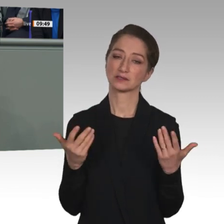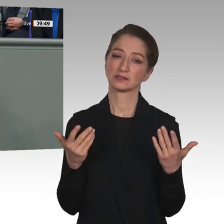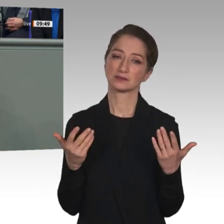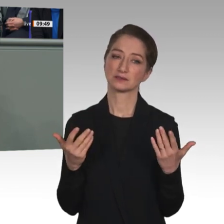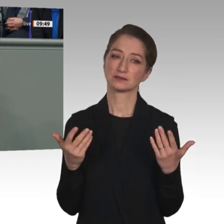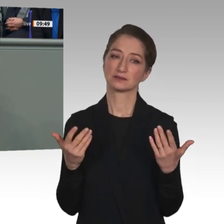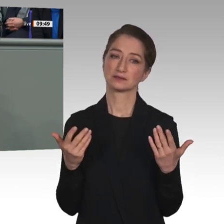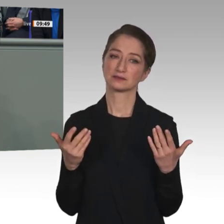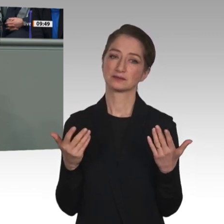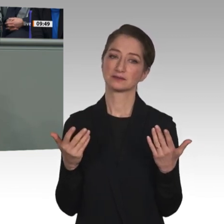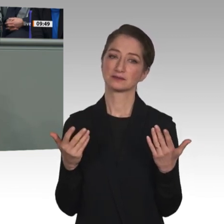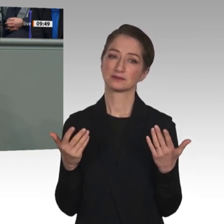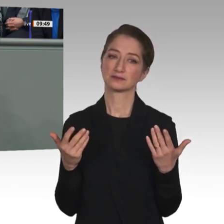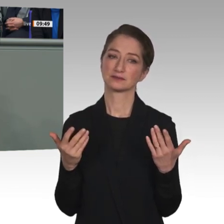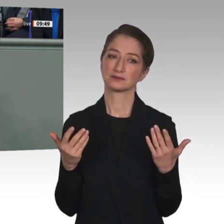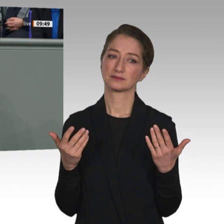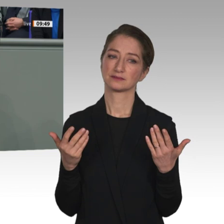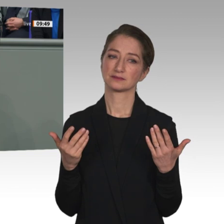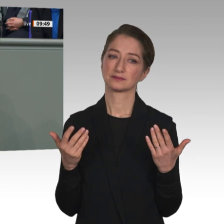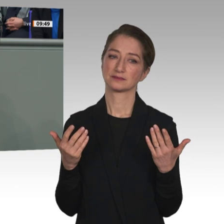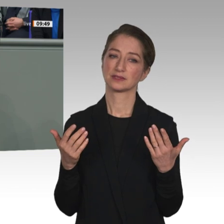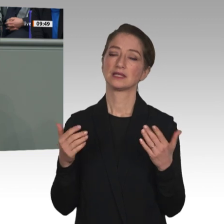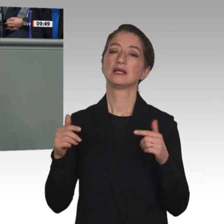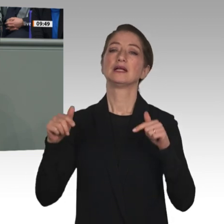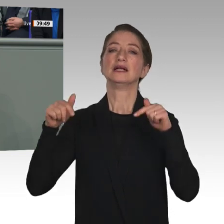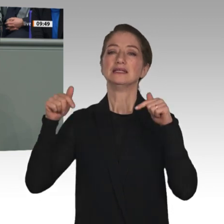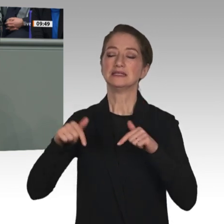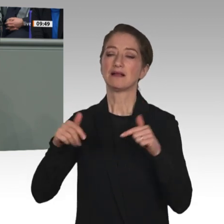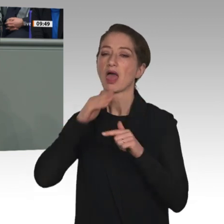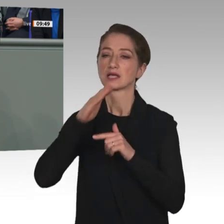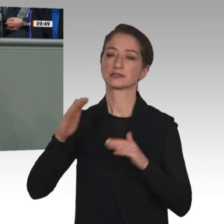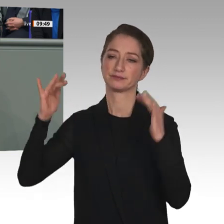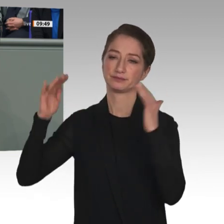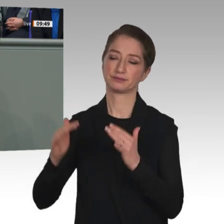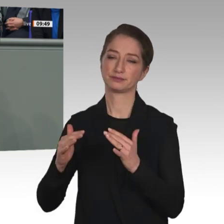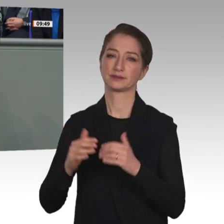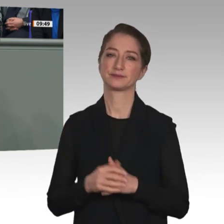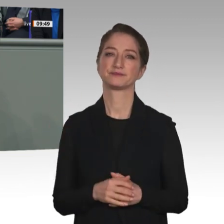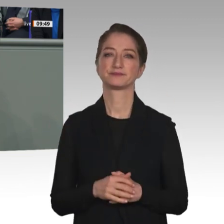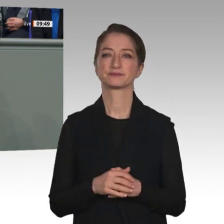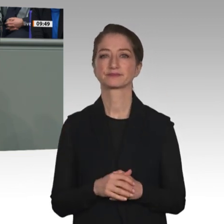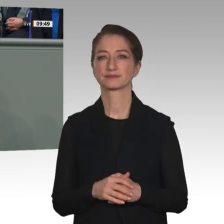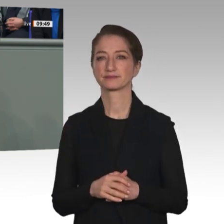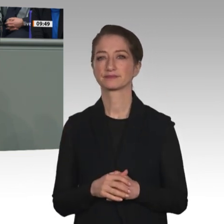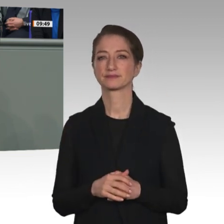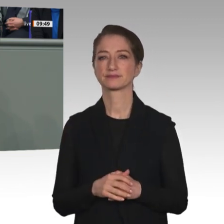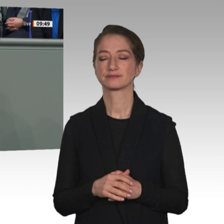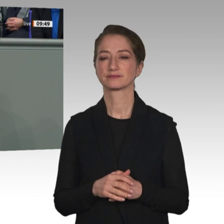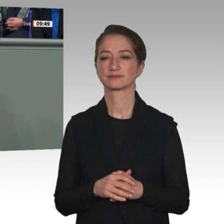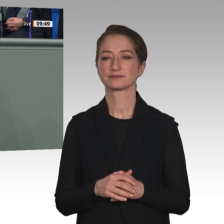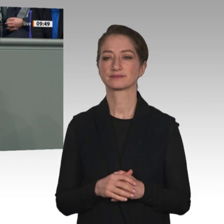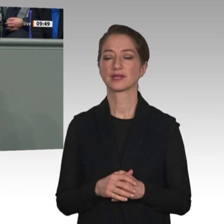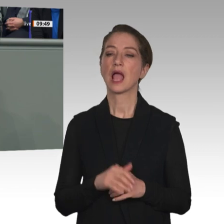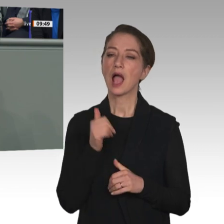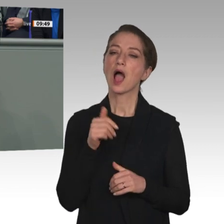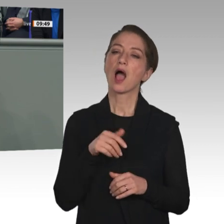Meine Damen und Herren, wir sind heute hier, um über die Frage zu beraten, die mir der Vater eines der Opfer letzte Woche in Hanau gestellt hat.